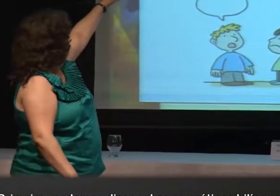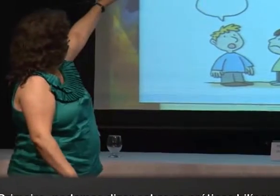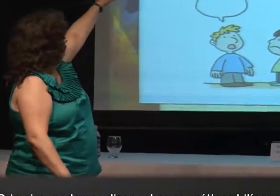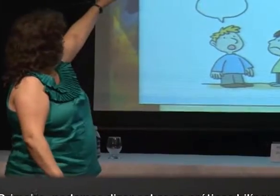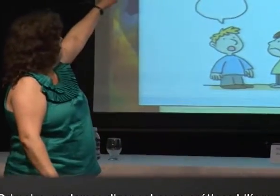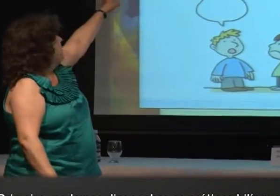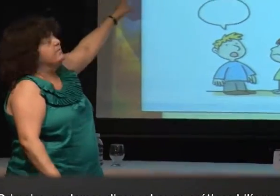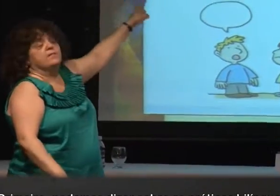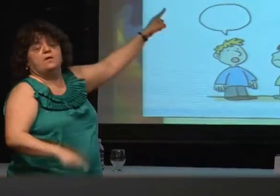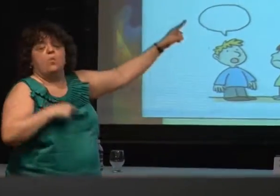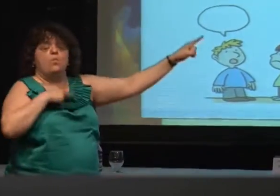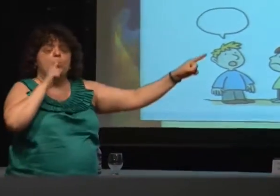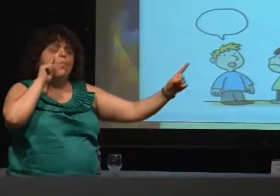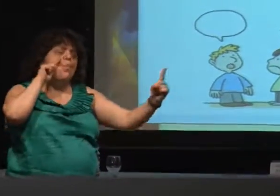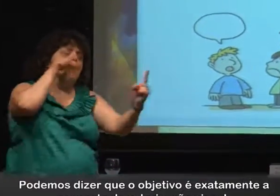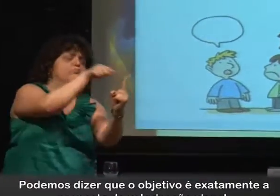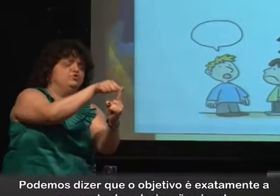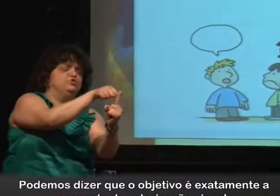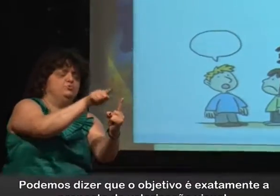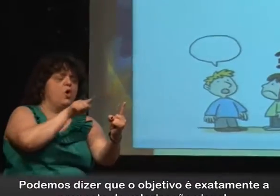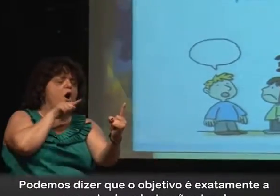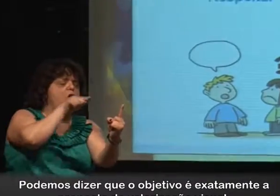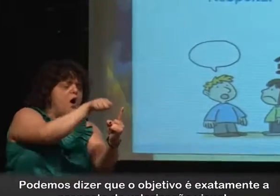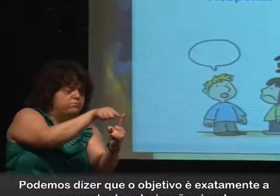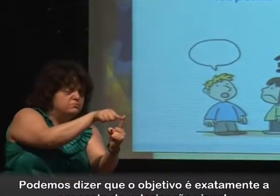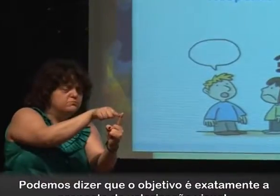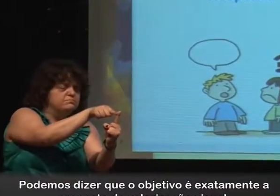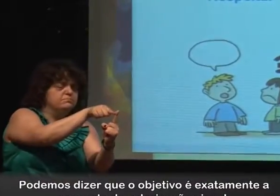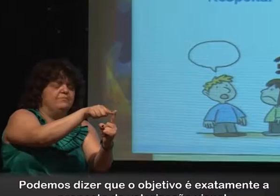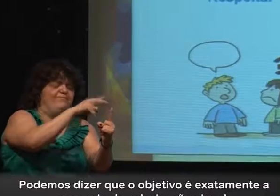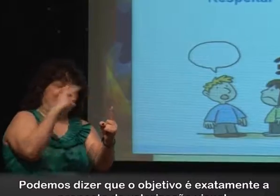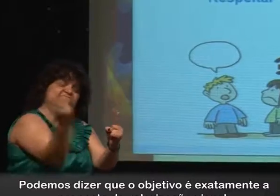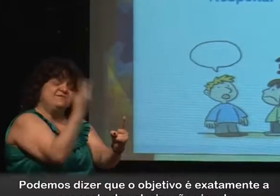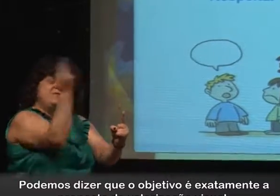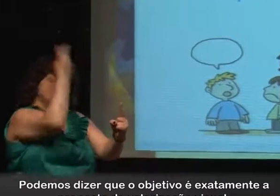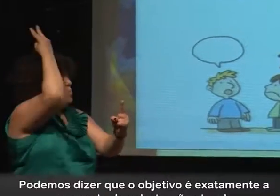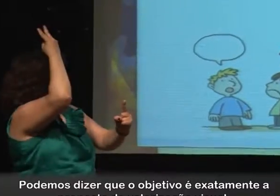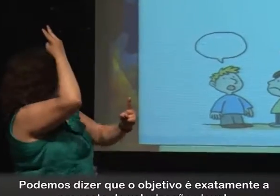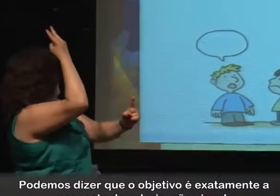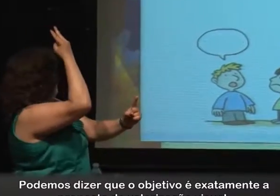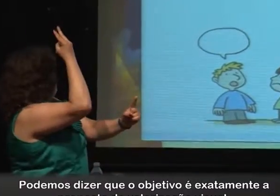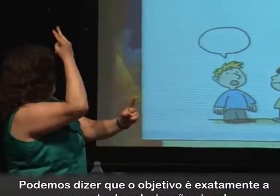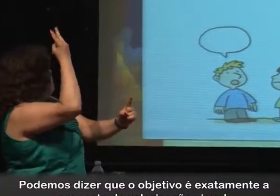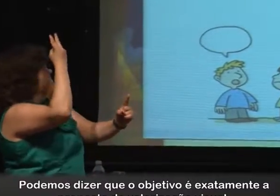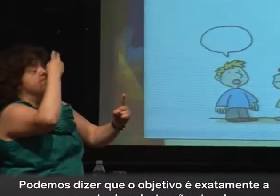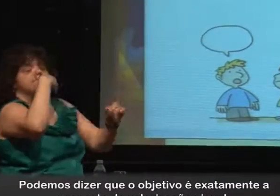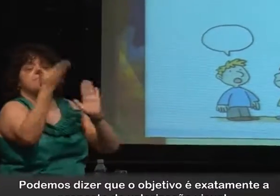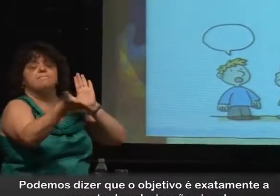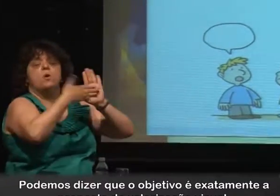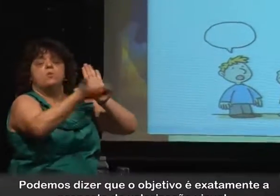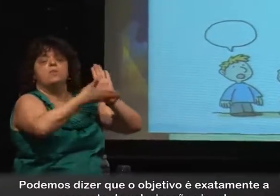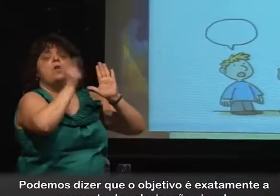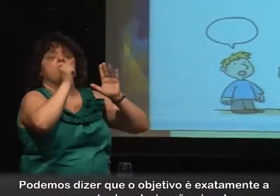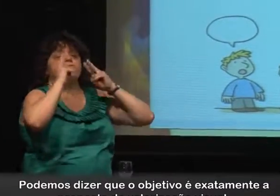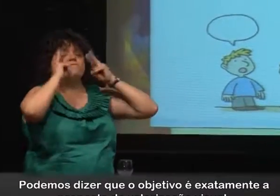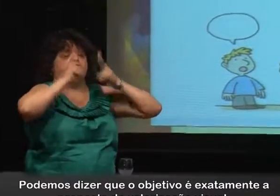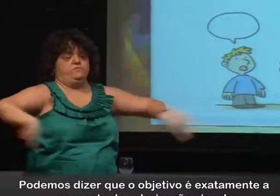práticas bilíngues, podemos dizer que o objetivo, né, é exatamente a valorização,